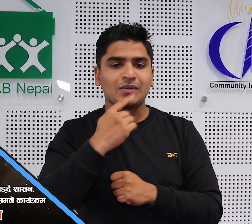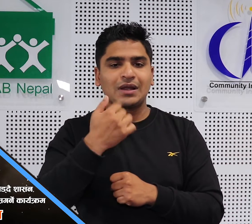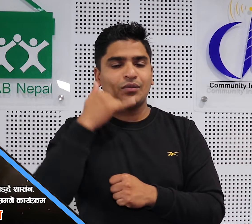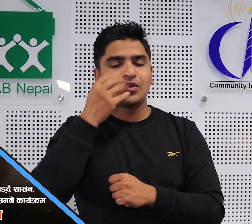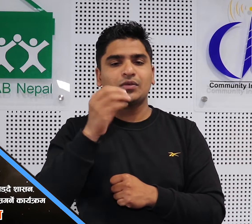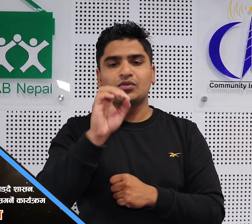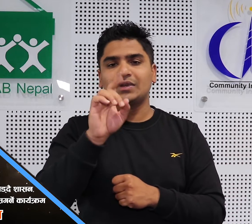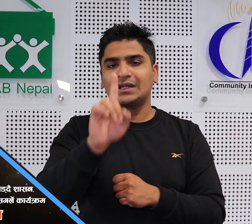नम्बर